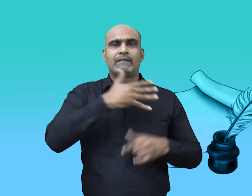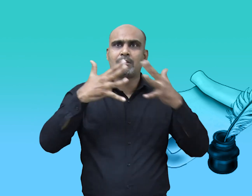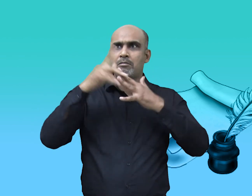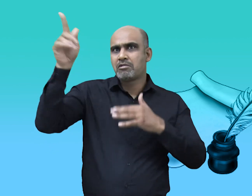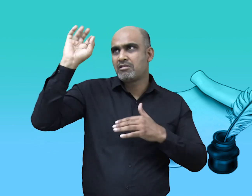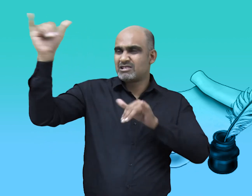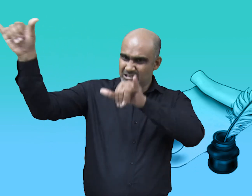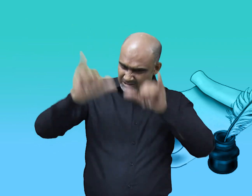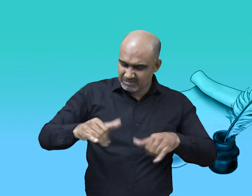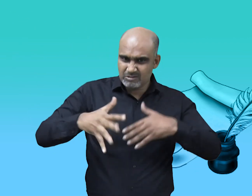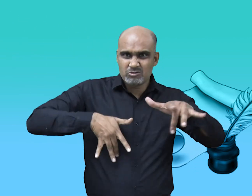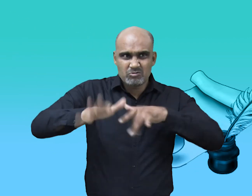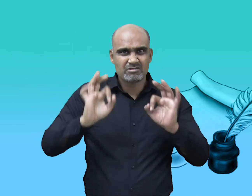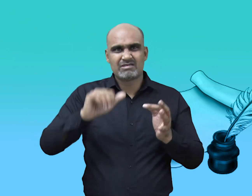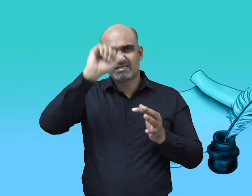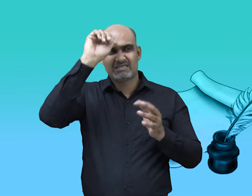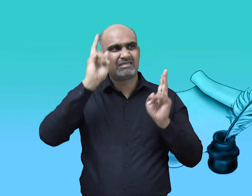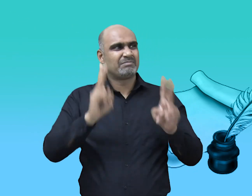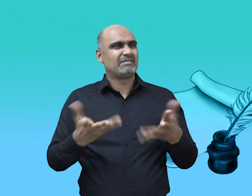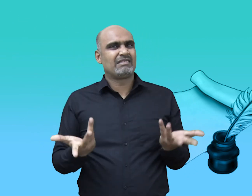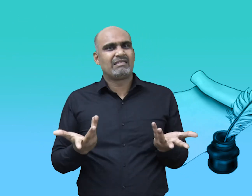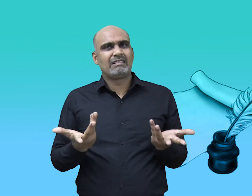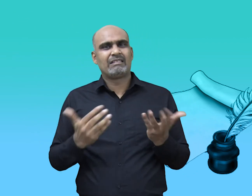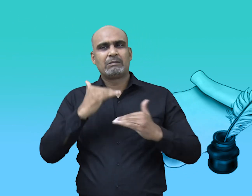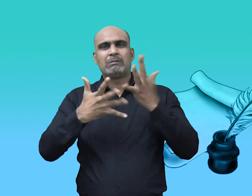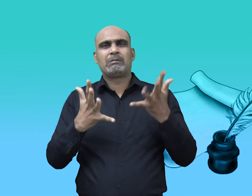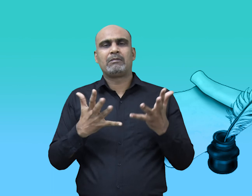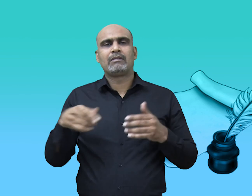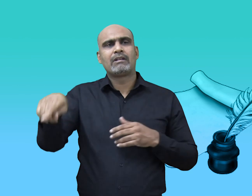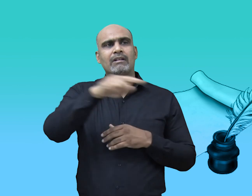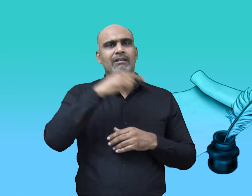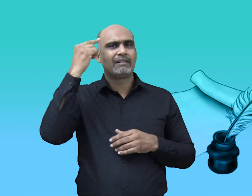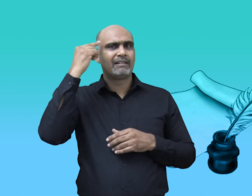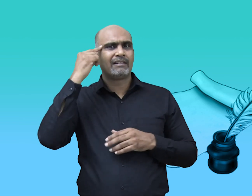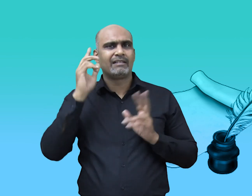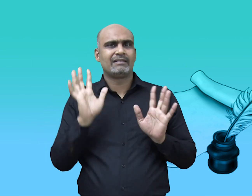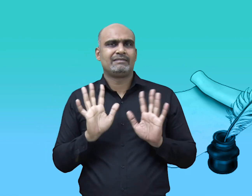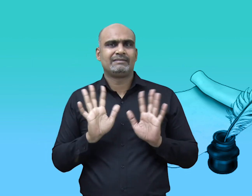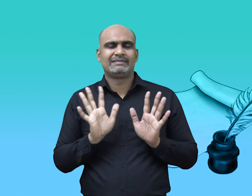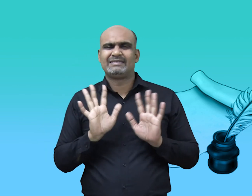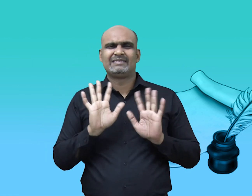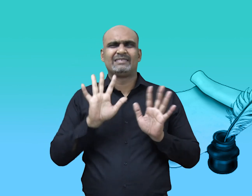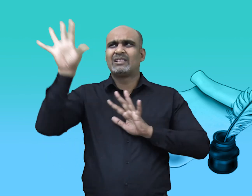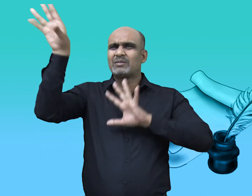जाए। हम अपने देश को अमेरिका या यूरोप जैसा बनाना चाहते हैं, जो कभी नहीं हो